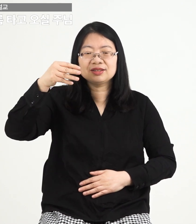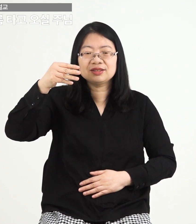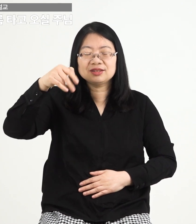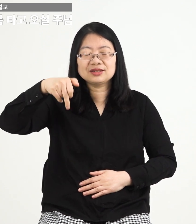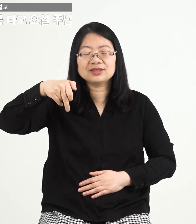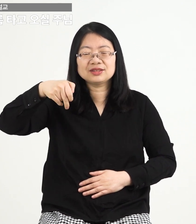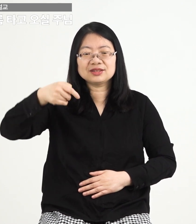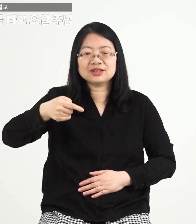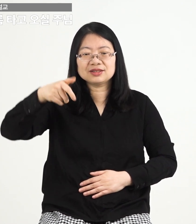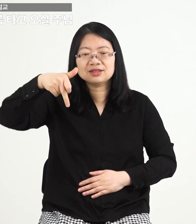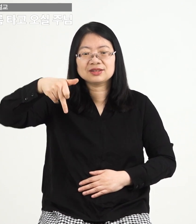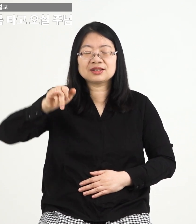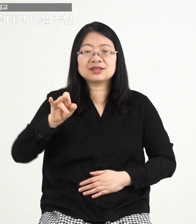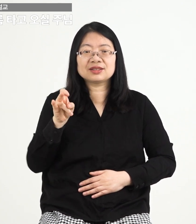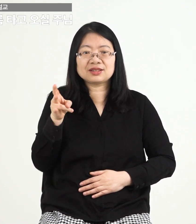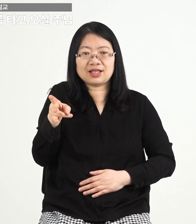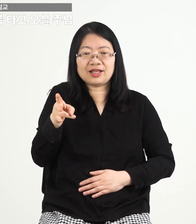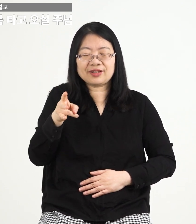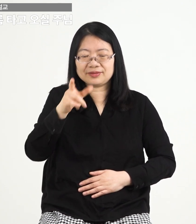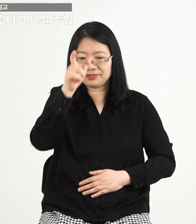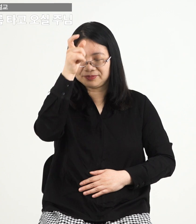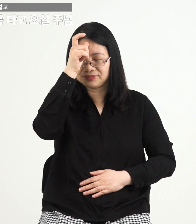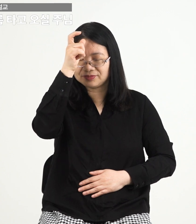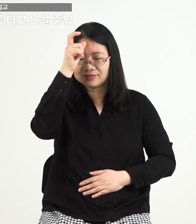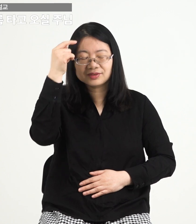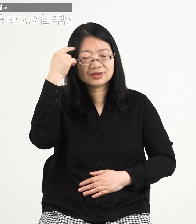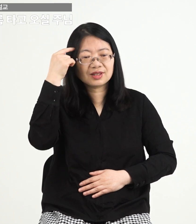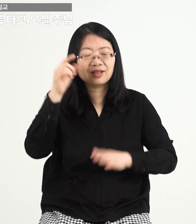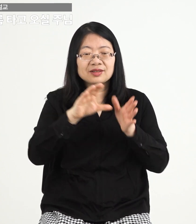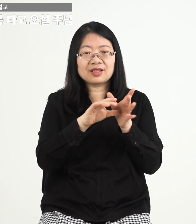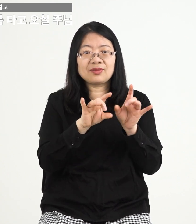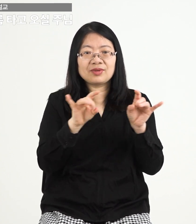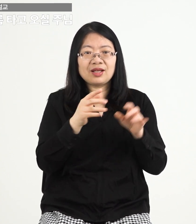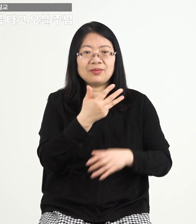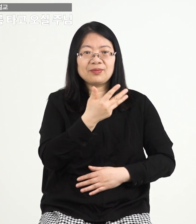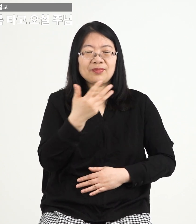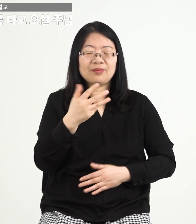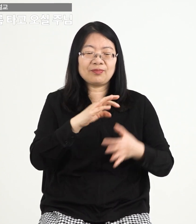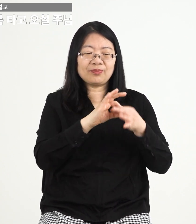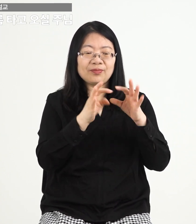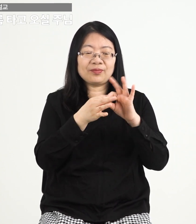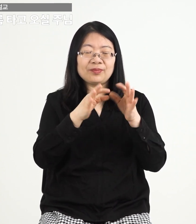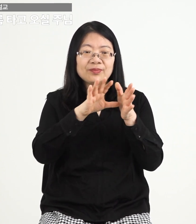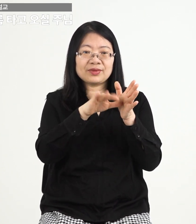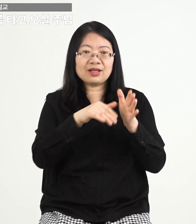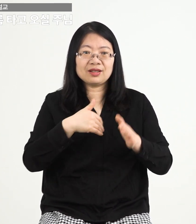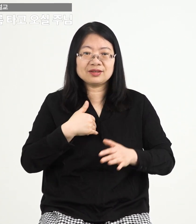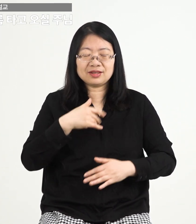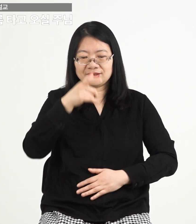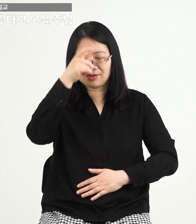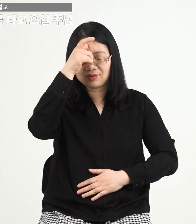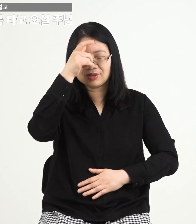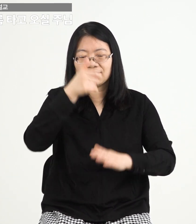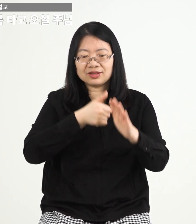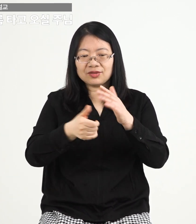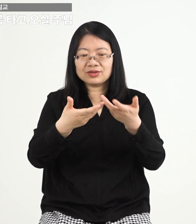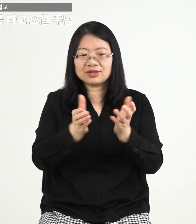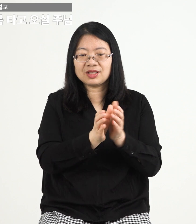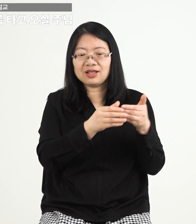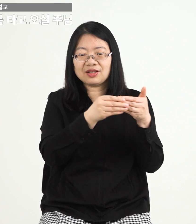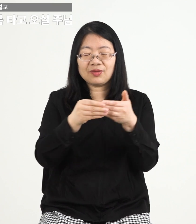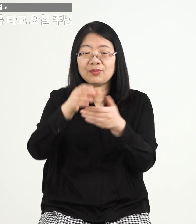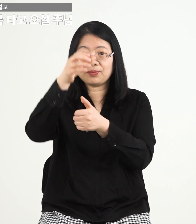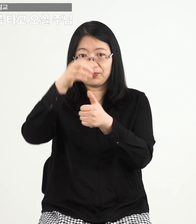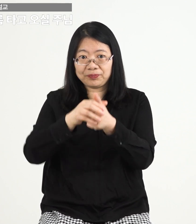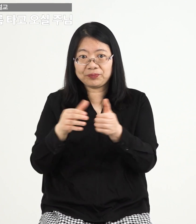튀르키예. 저는 이 터키를 생각할 때마다 88 올림픽 때 제가 터키 선수단 가이드를 좀